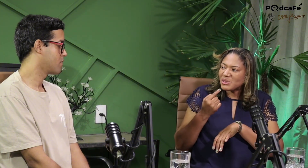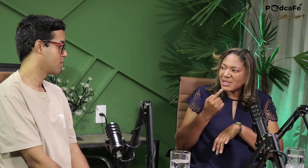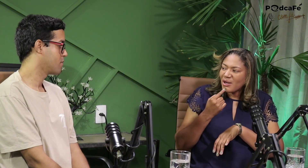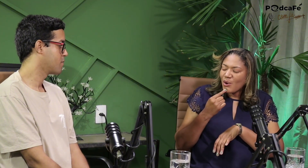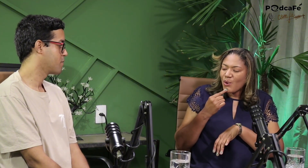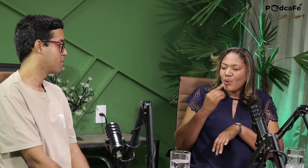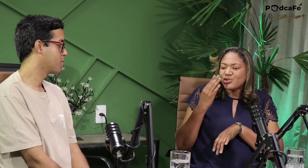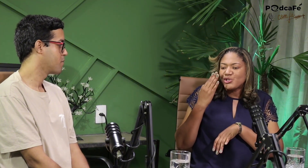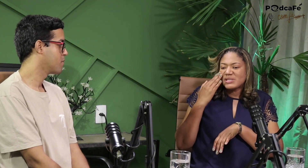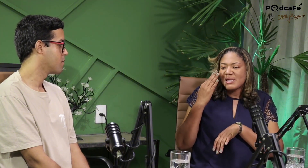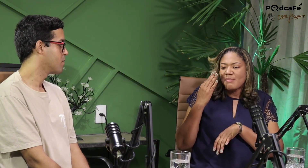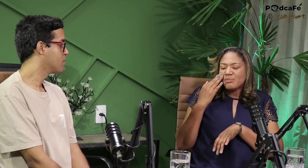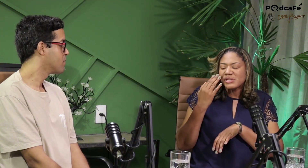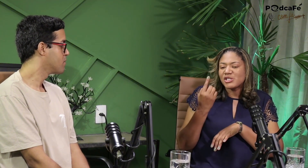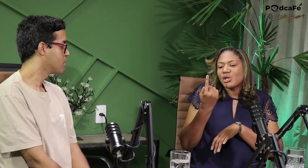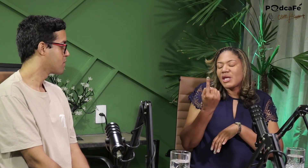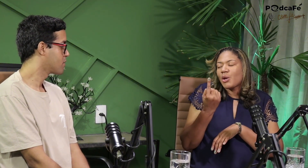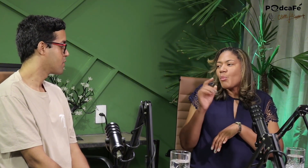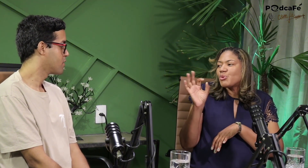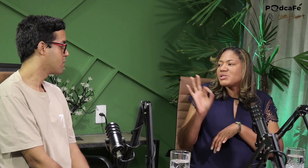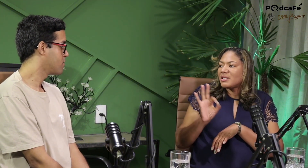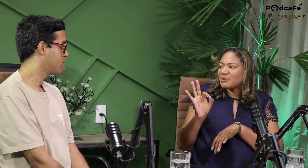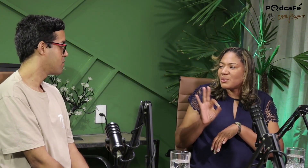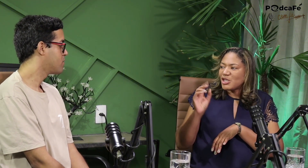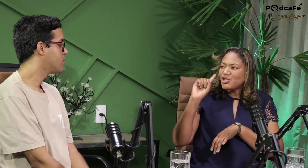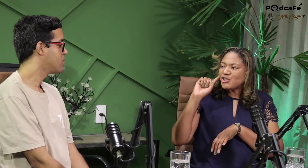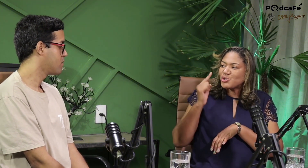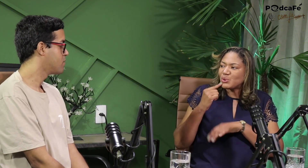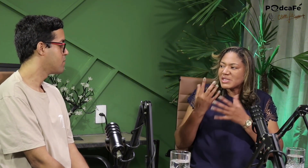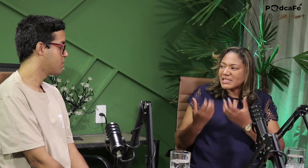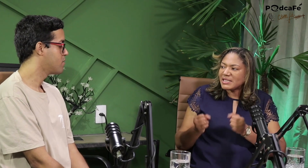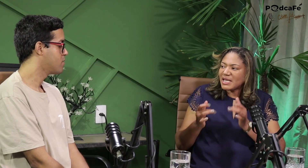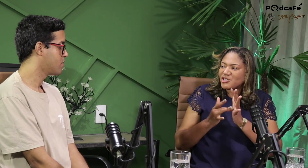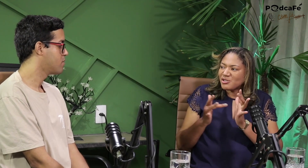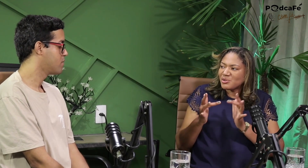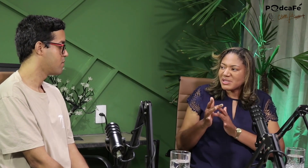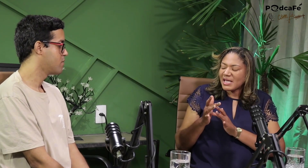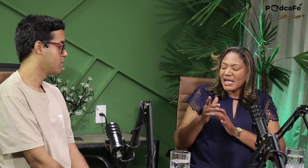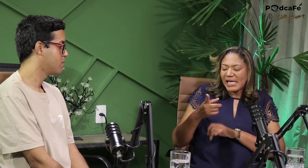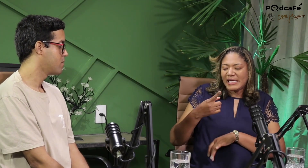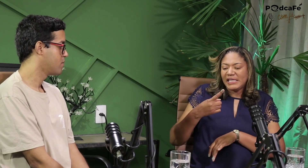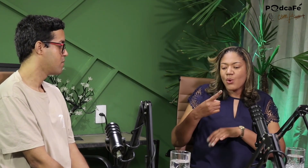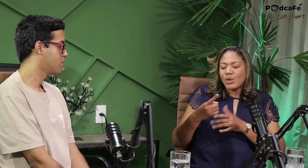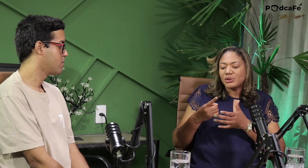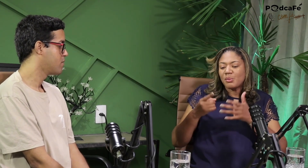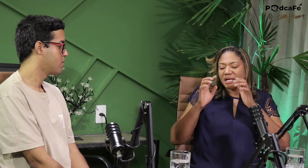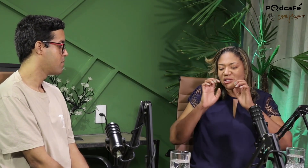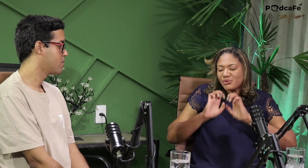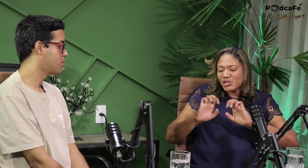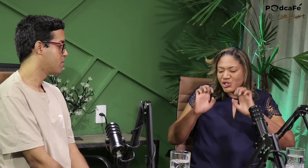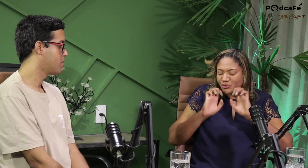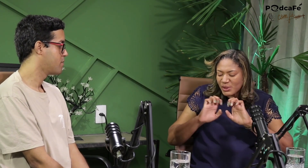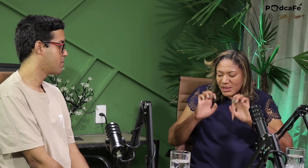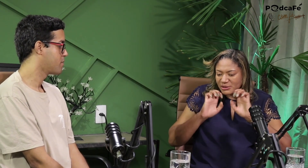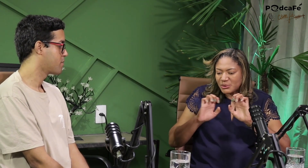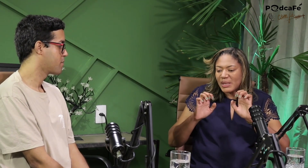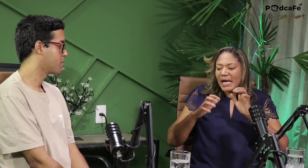os surdos, né? Hoje nós sabemos que só tem 1% de surdos que aceitaram a Jesus, né? E quanto mais